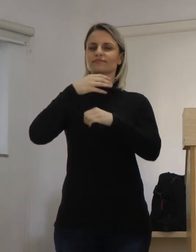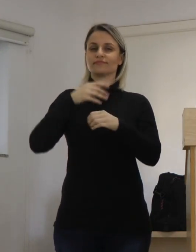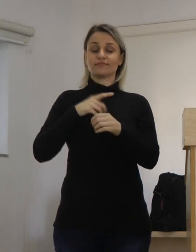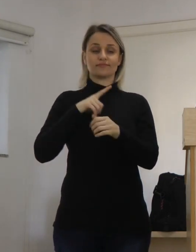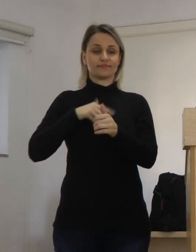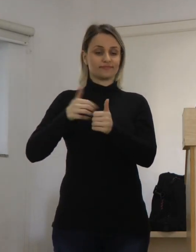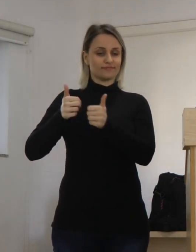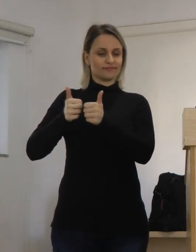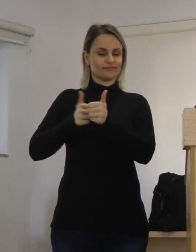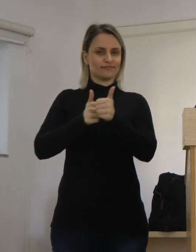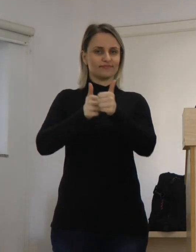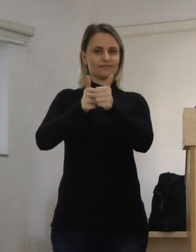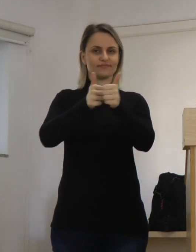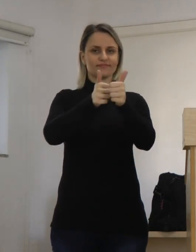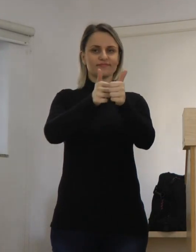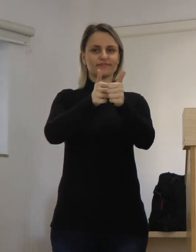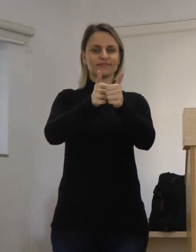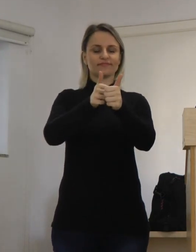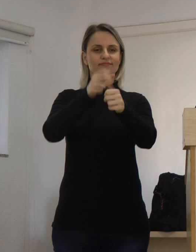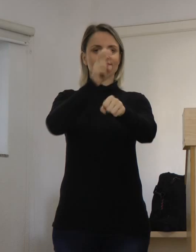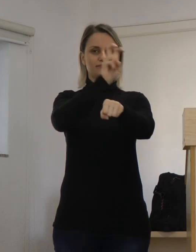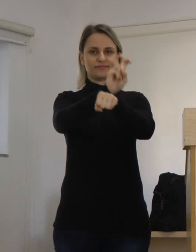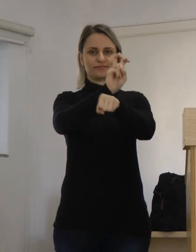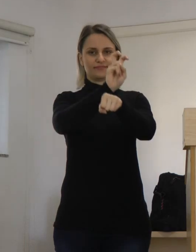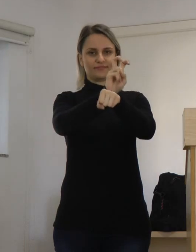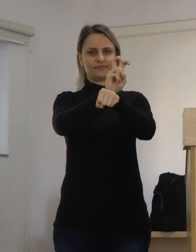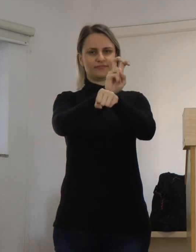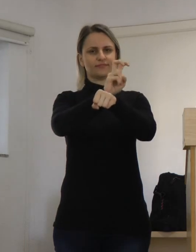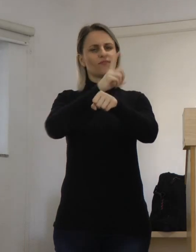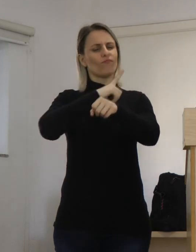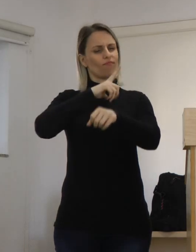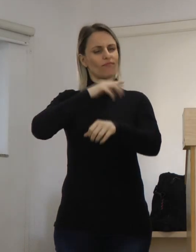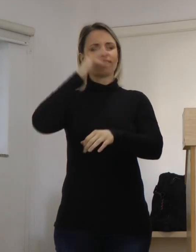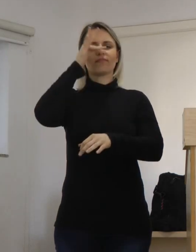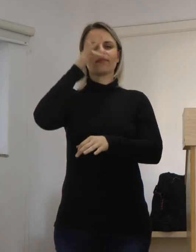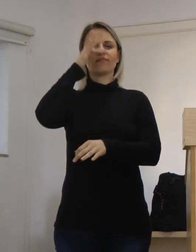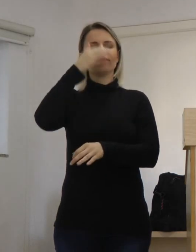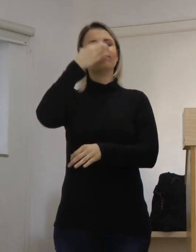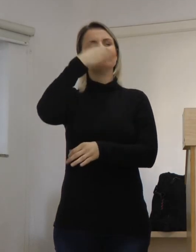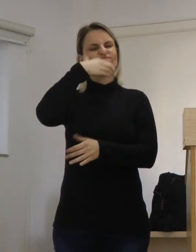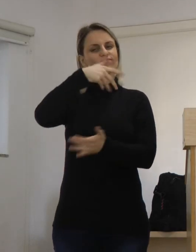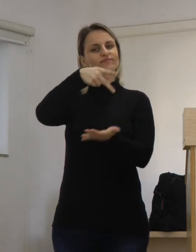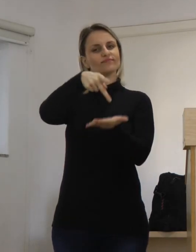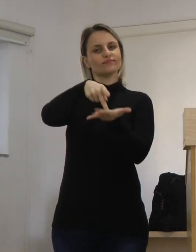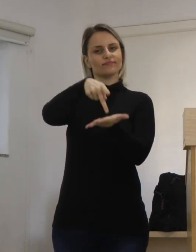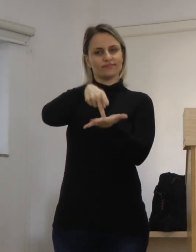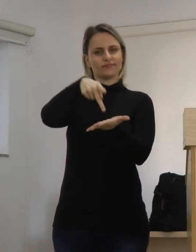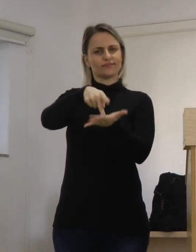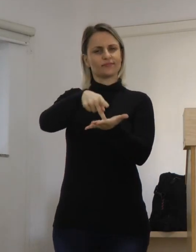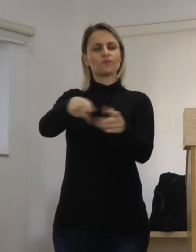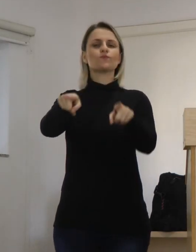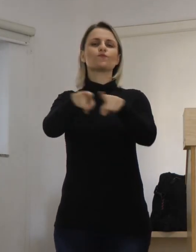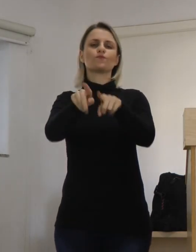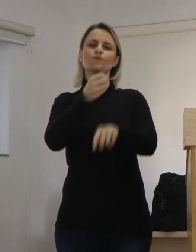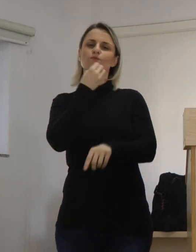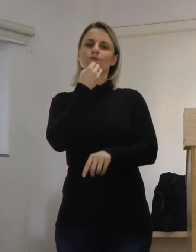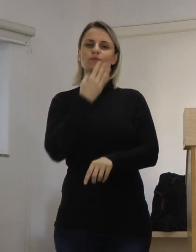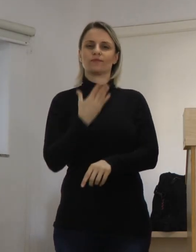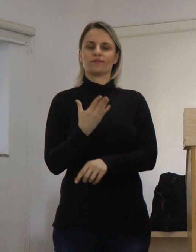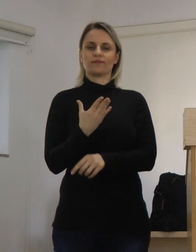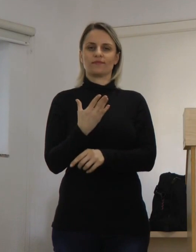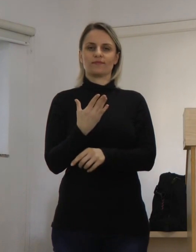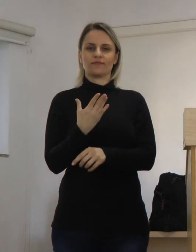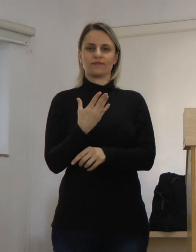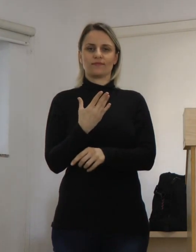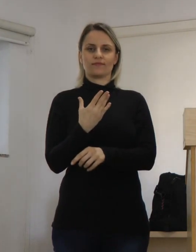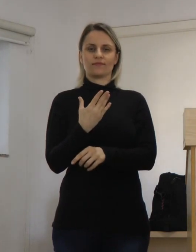esperança, toda aberta em flor e fruto de verdade e de bonança. É